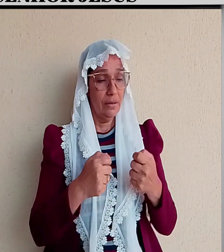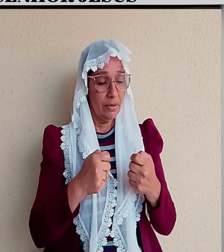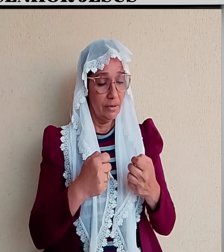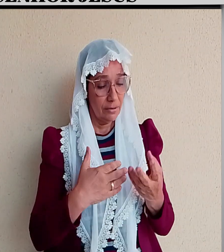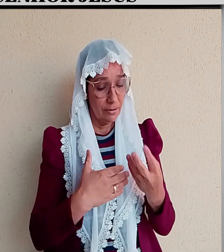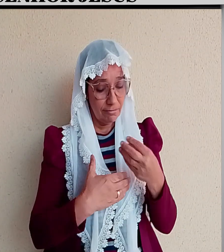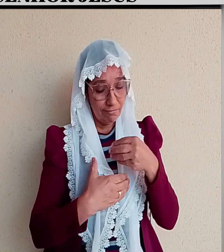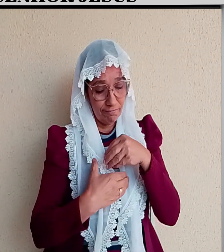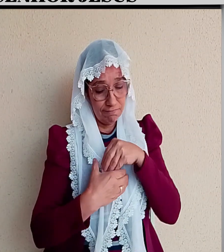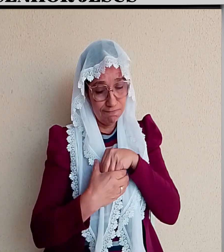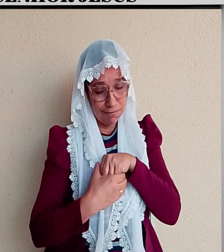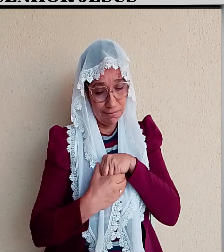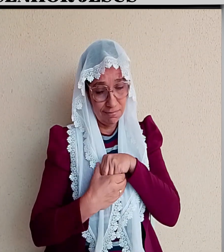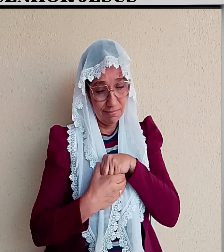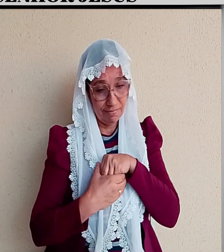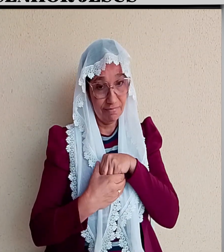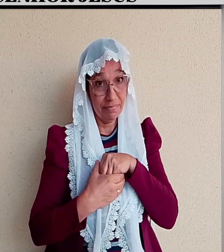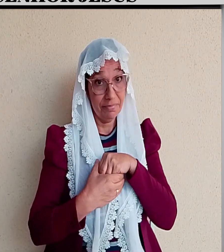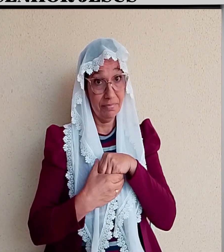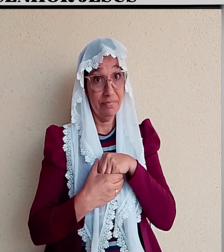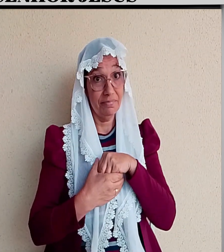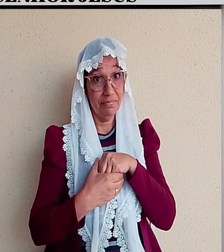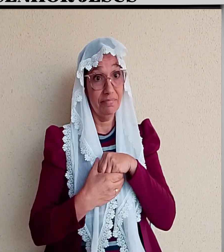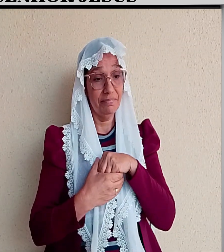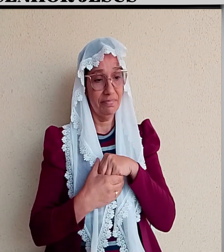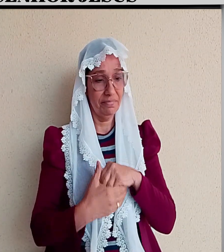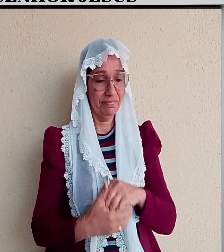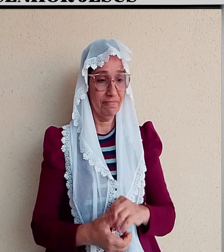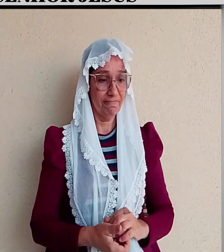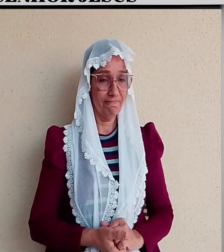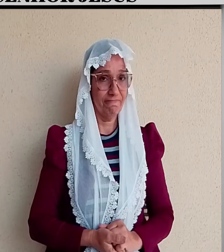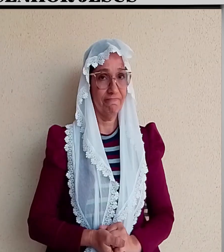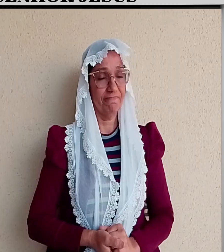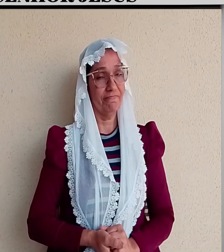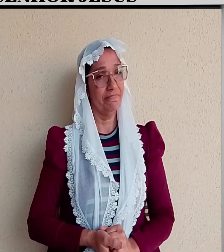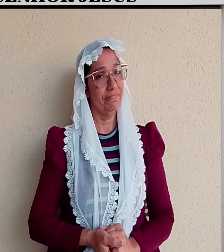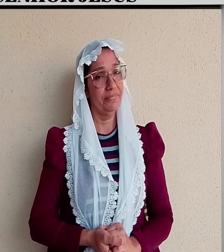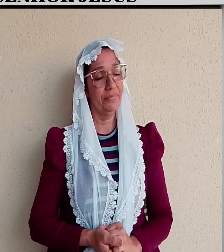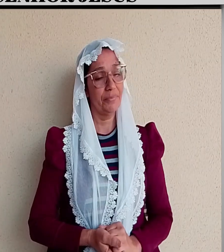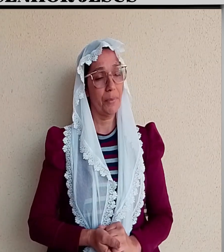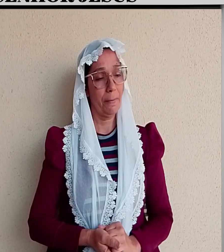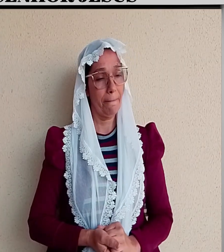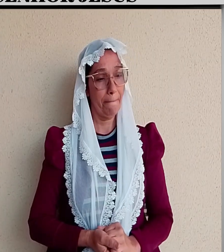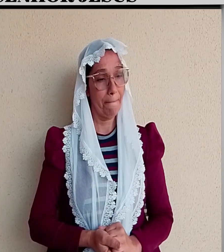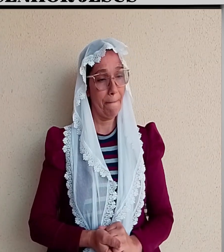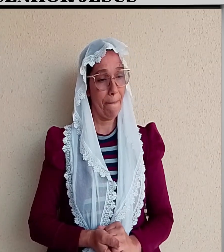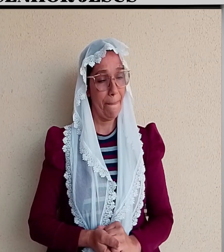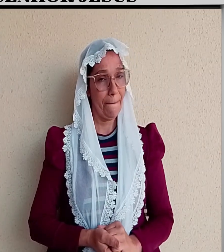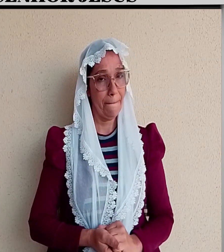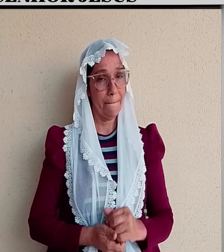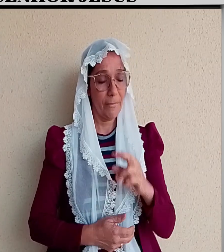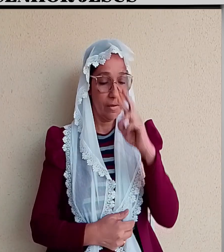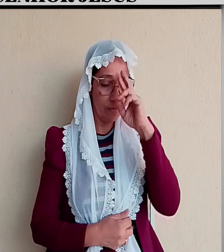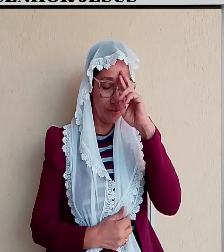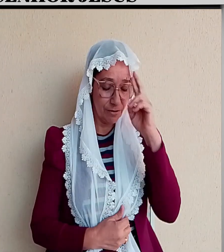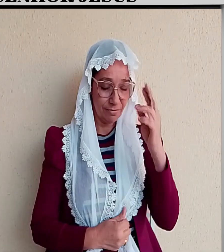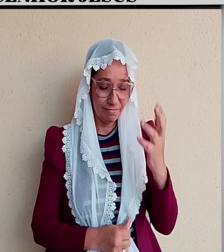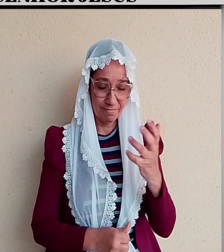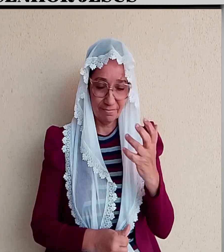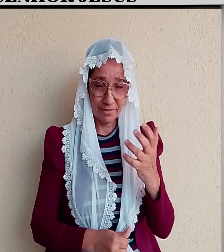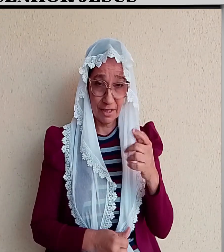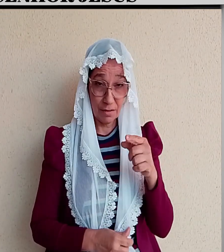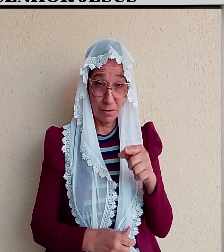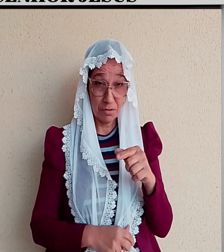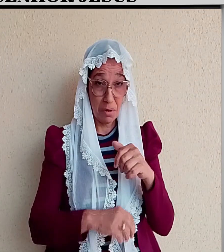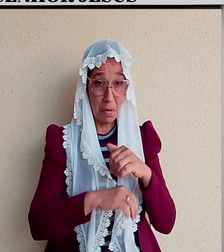vencer. E o Senhor te diz: a tua conta tem tesouro lá dentro, mas eu quero que você investe mais. Aleluia, eu quero que